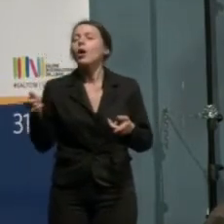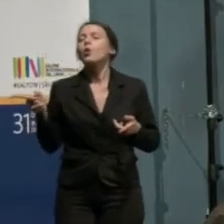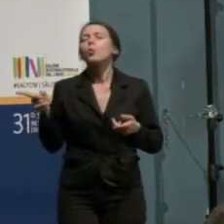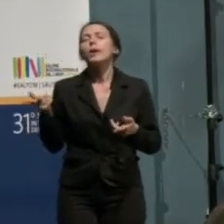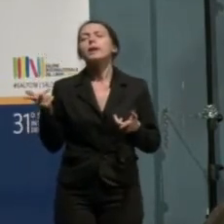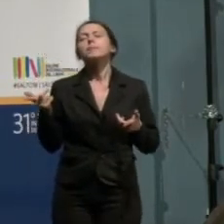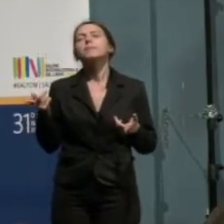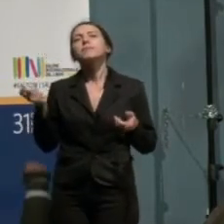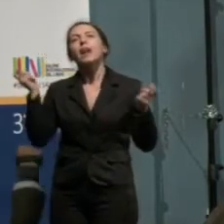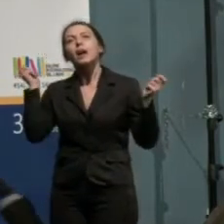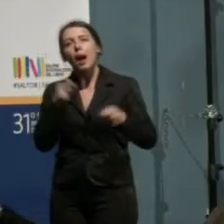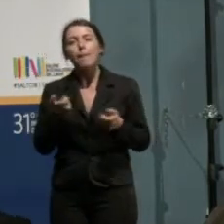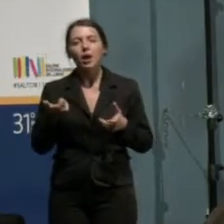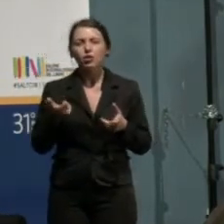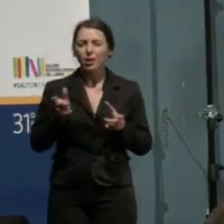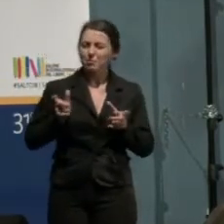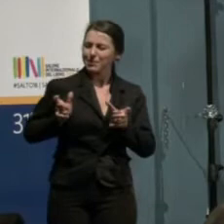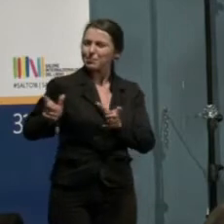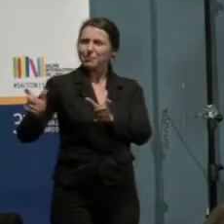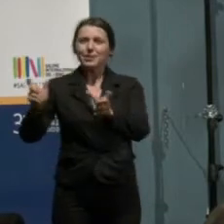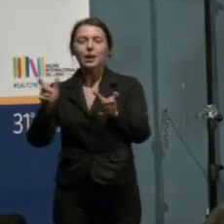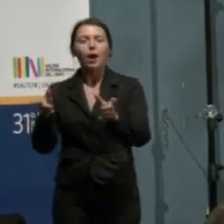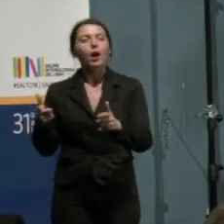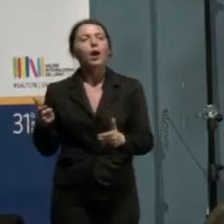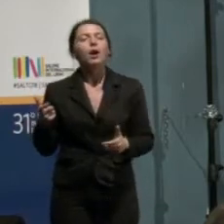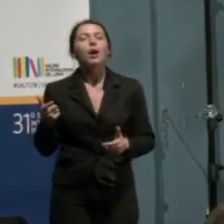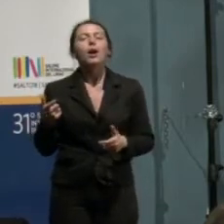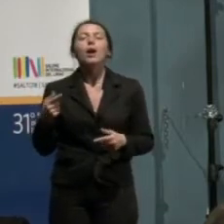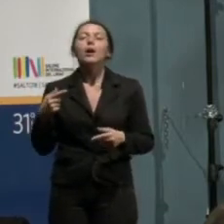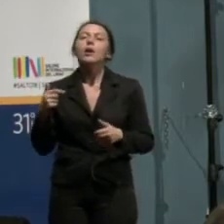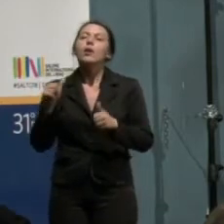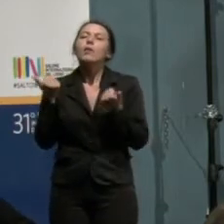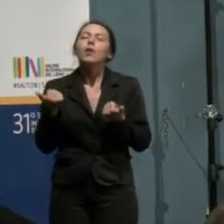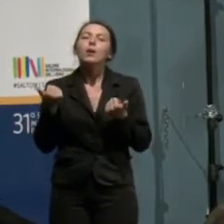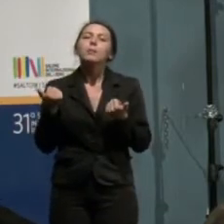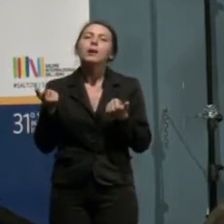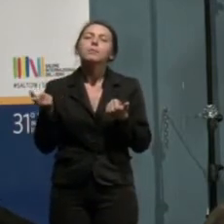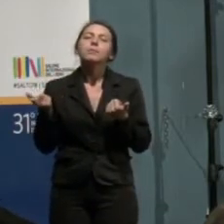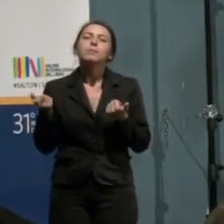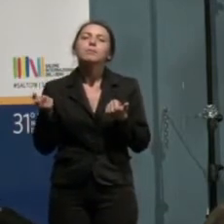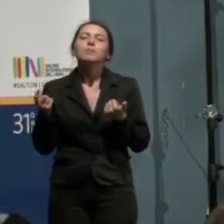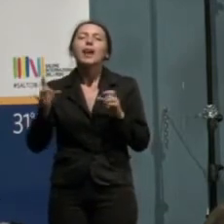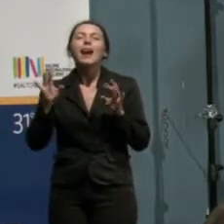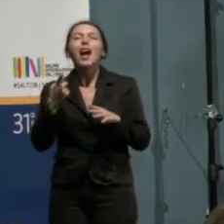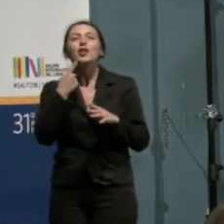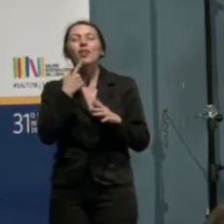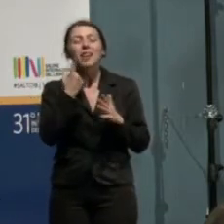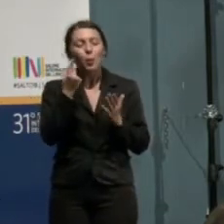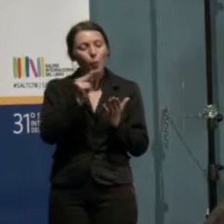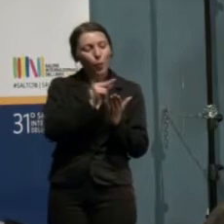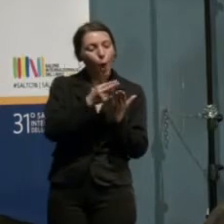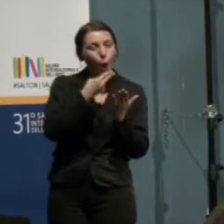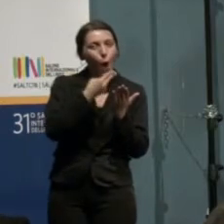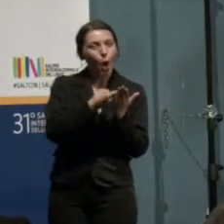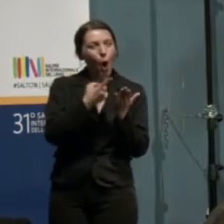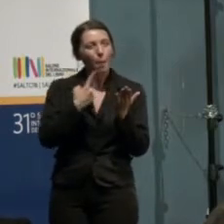eufemismo paola molto forte diciamo su chi è nella sua agenda diciamo che si trovasse la sua agenda soprattutto